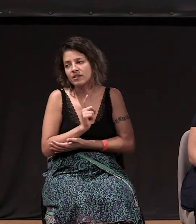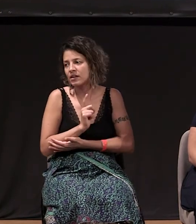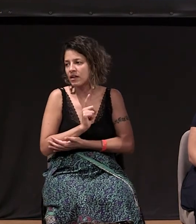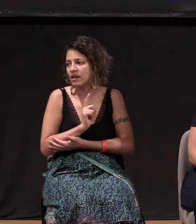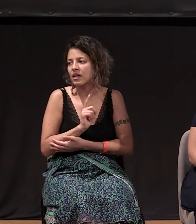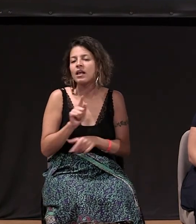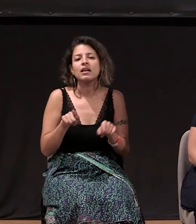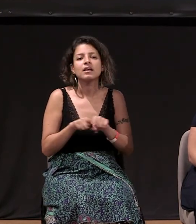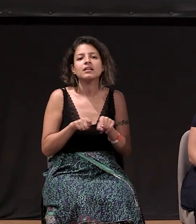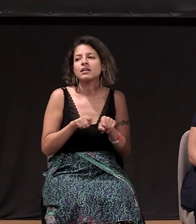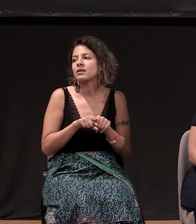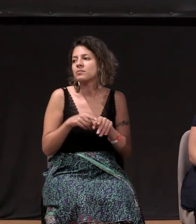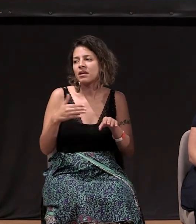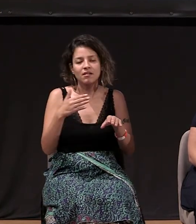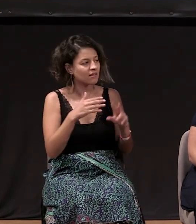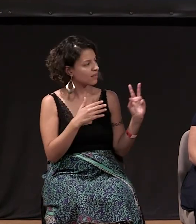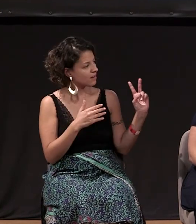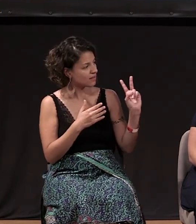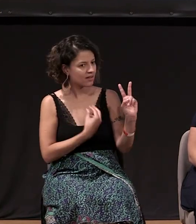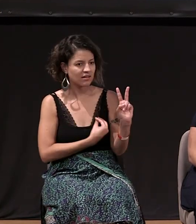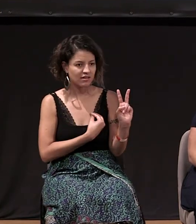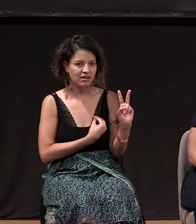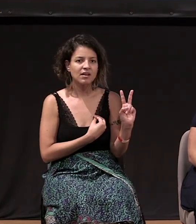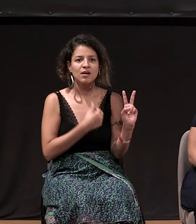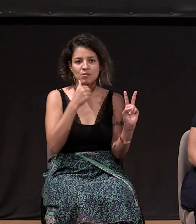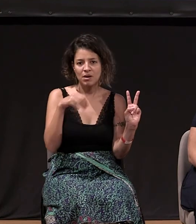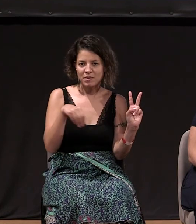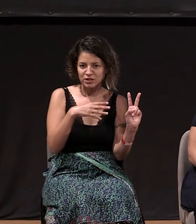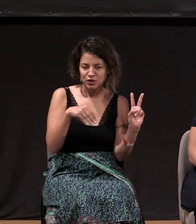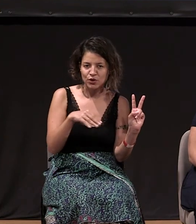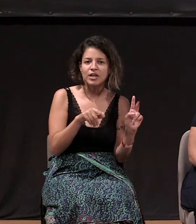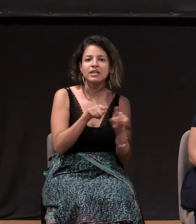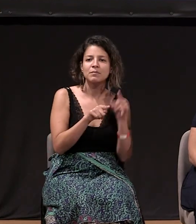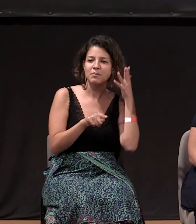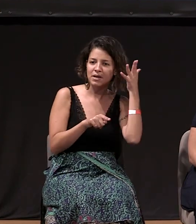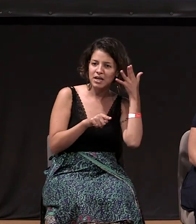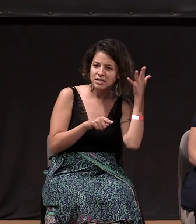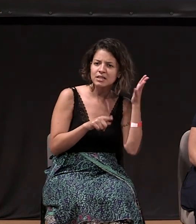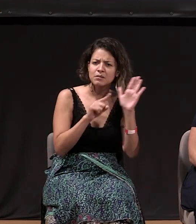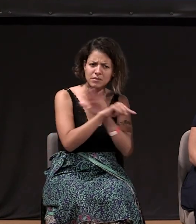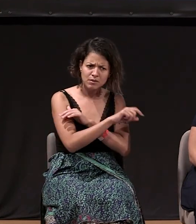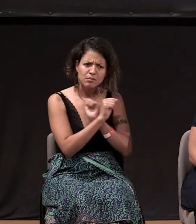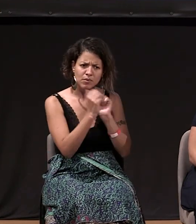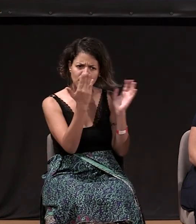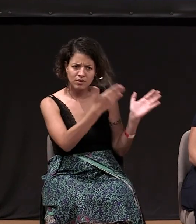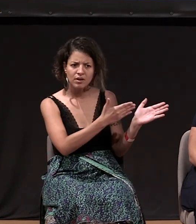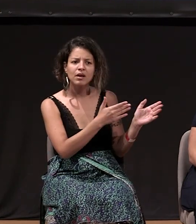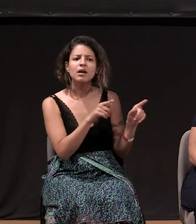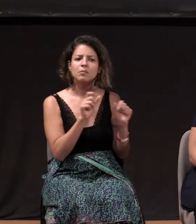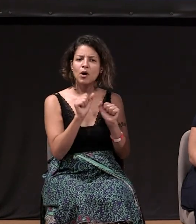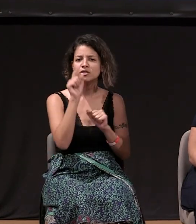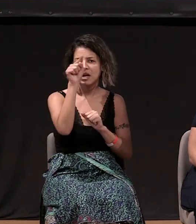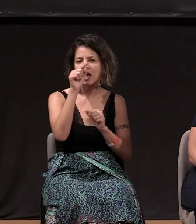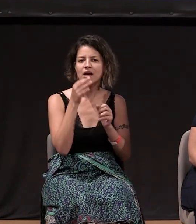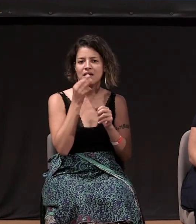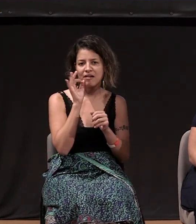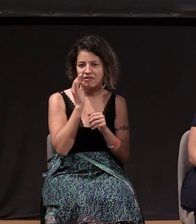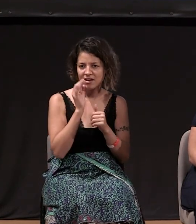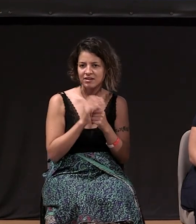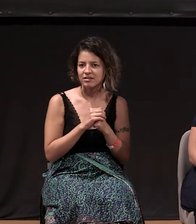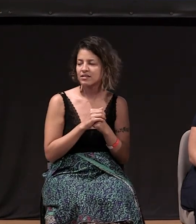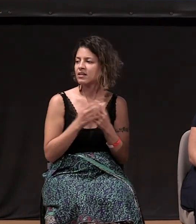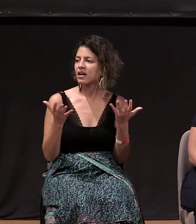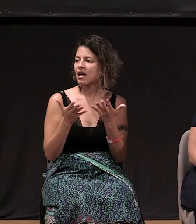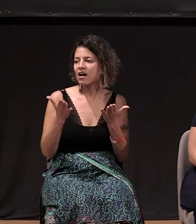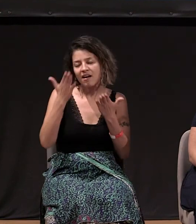que as palestrantes vão estar aqui, tanto a mediadora quanto a Margarita. Se vocês tiverem alguma pergunta, a gente pode elaborar no café. Tá? Então, a gente